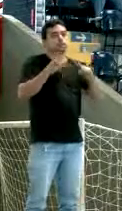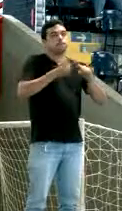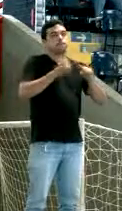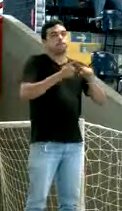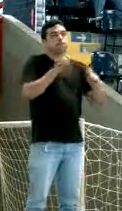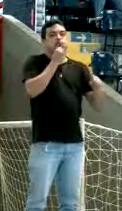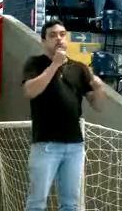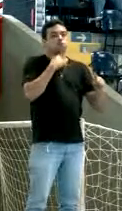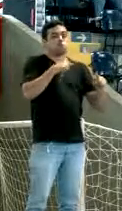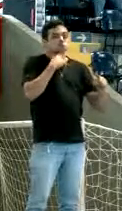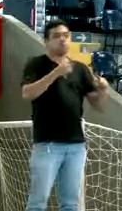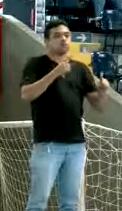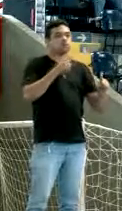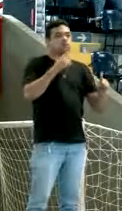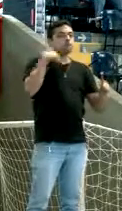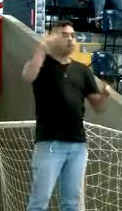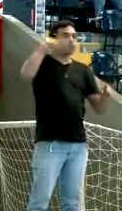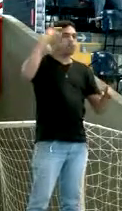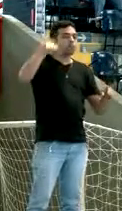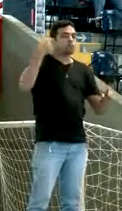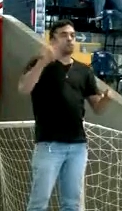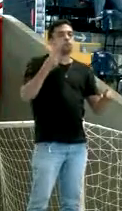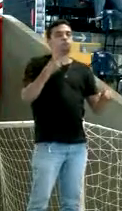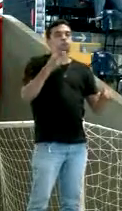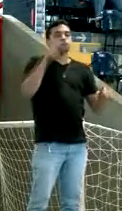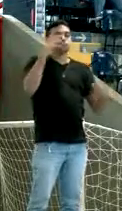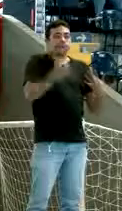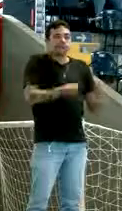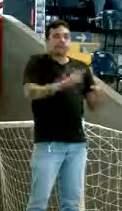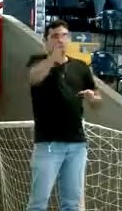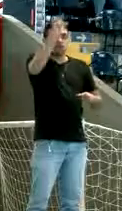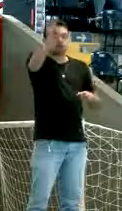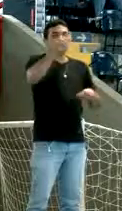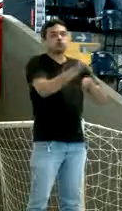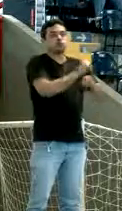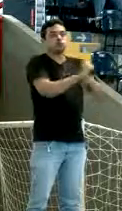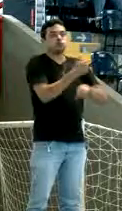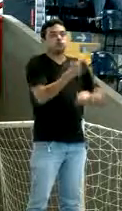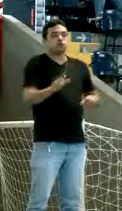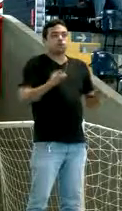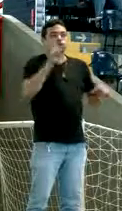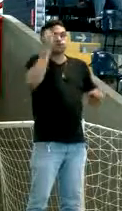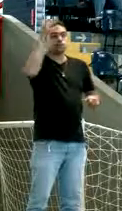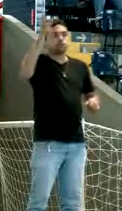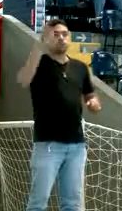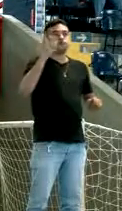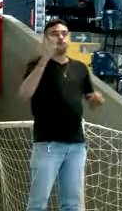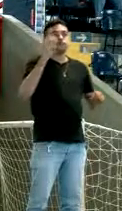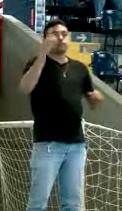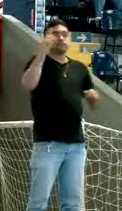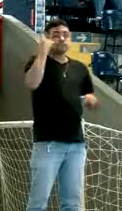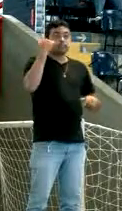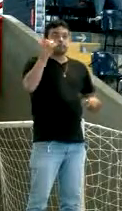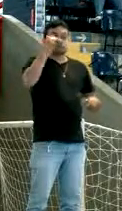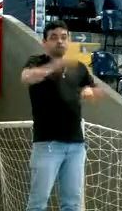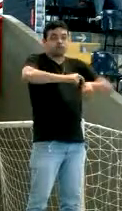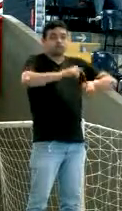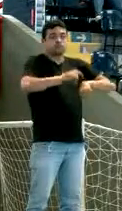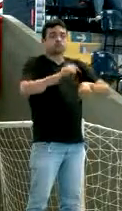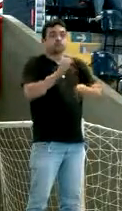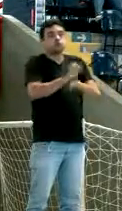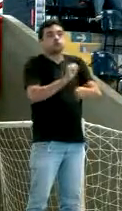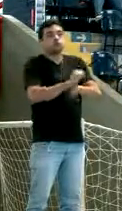colocar Geraldo Vandré. Vem, vamos embora, que esperar não é saber. Quem sabe faz na